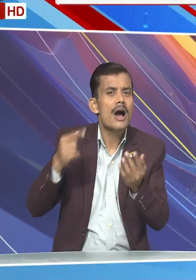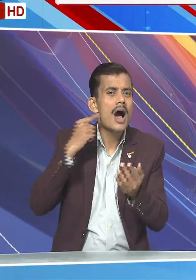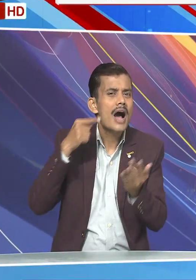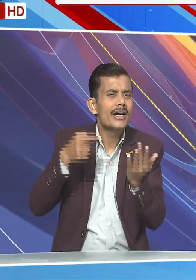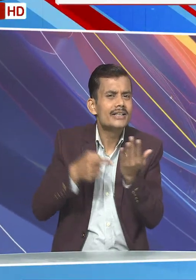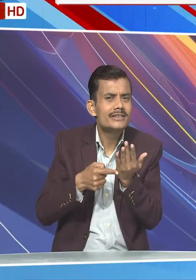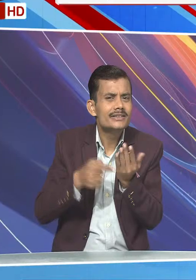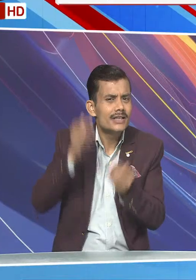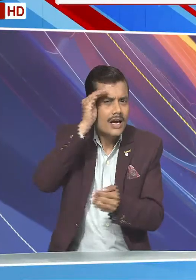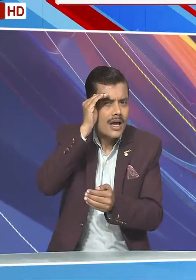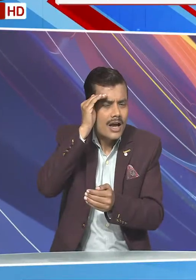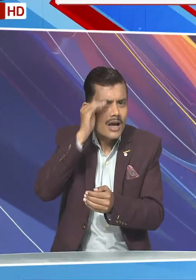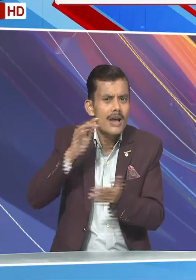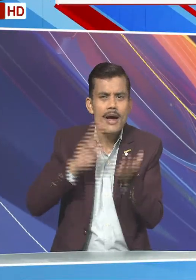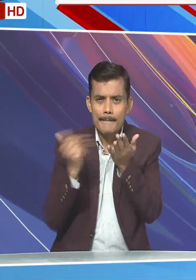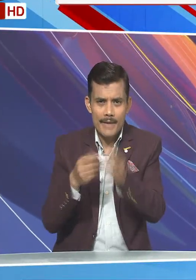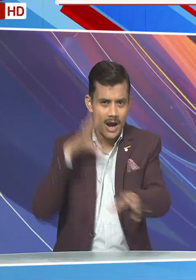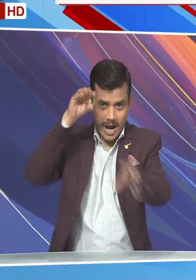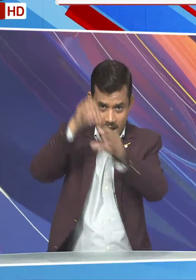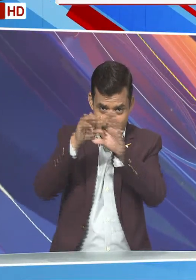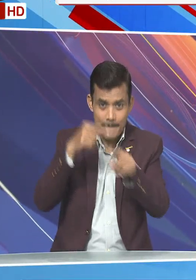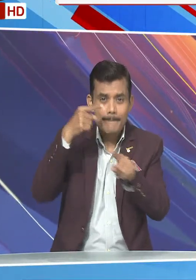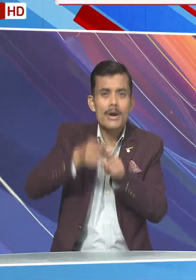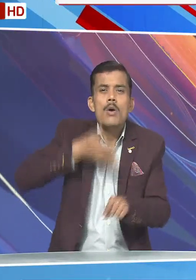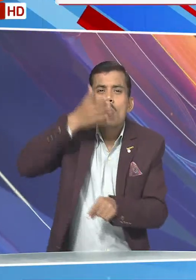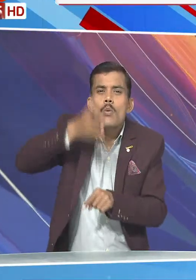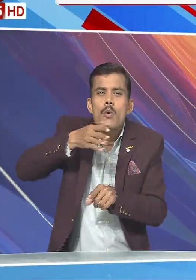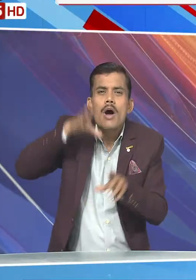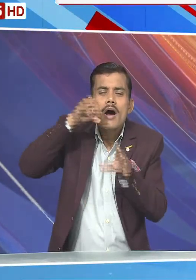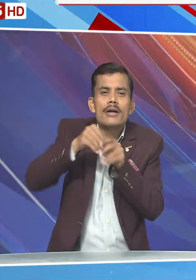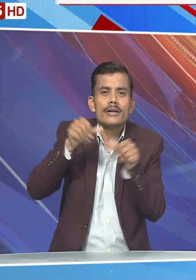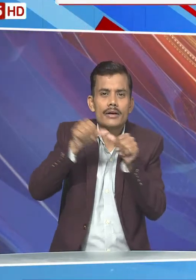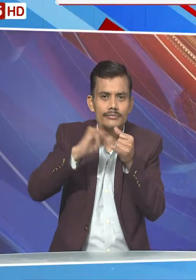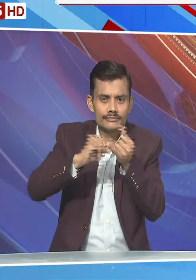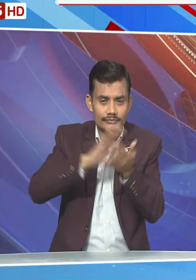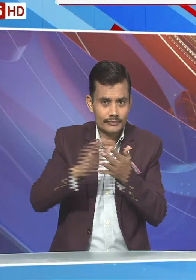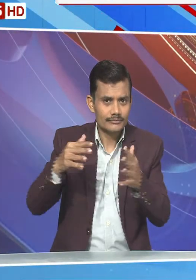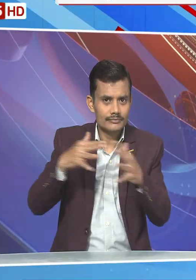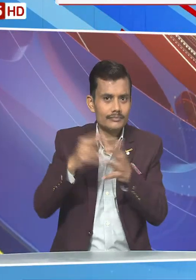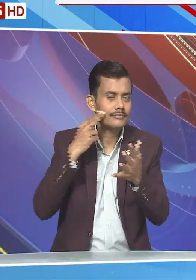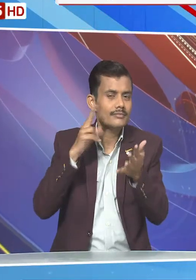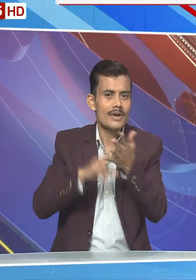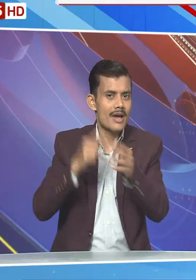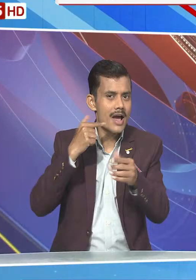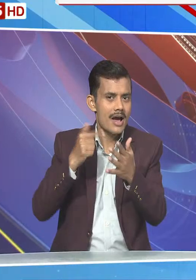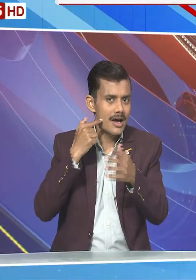संचार और रेल मंत्री अश्विनी वैष्णव भी मौजूद रहेंगे।